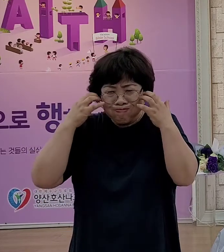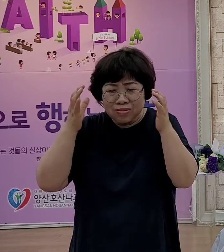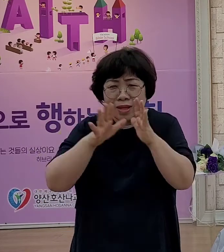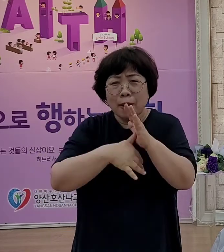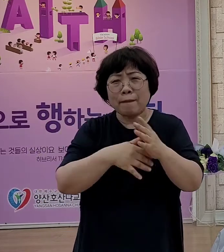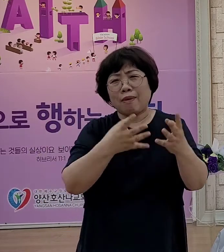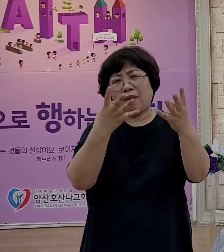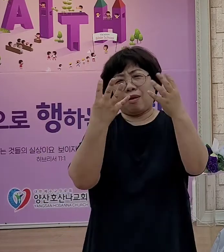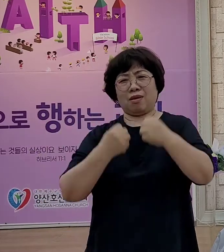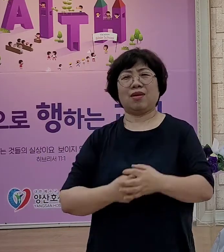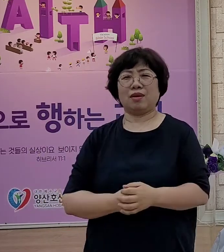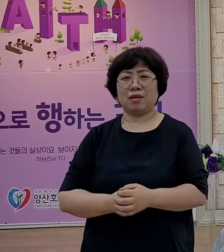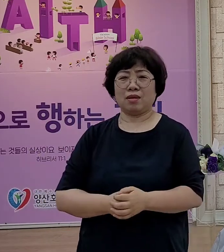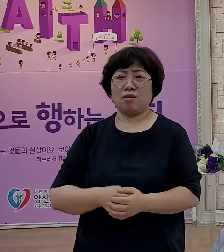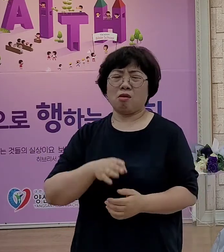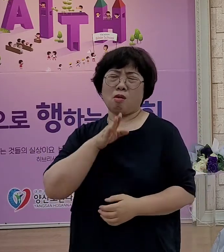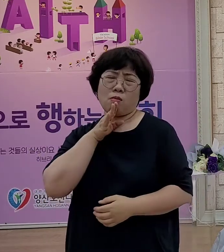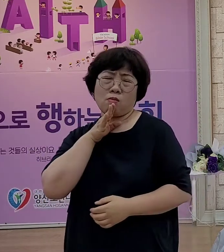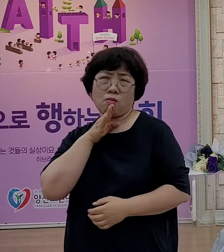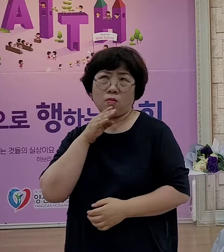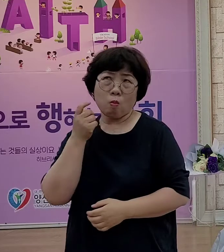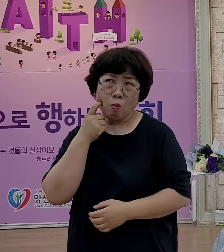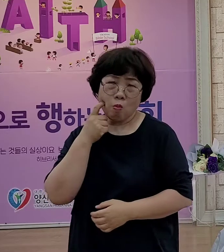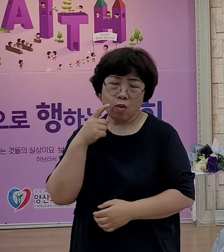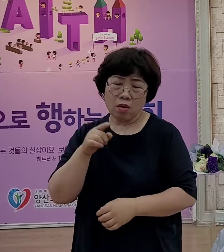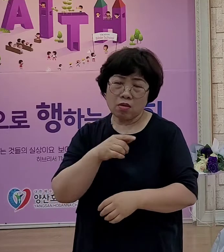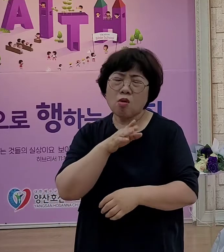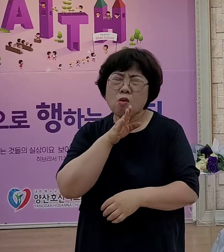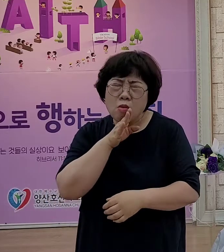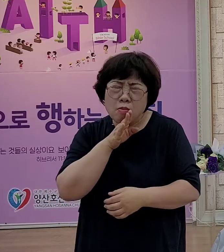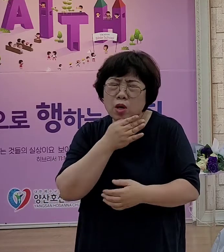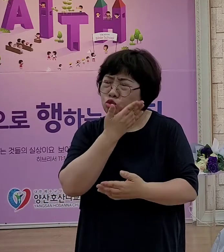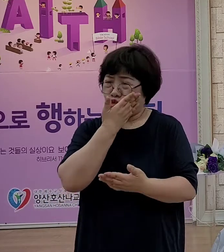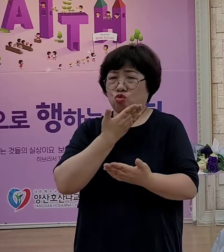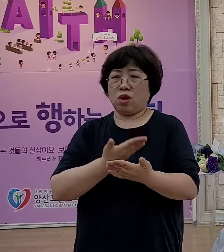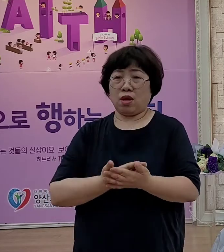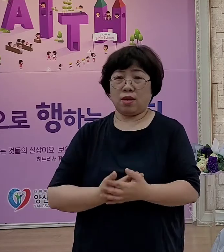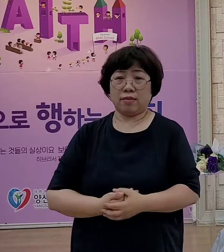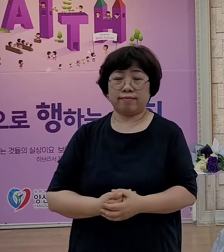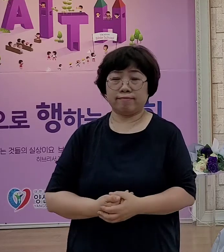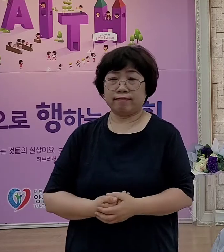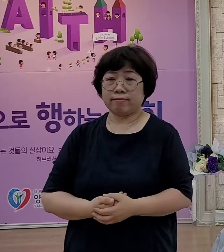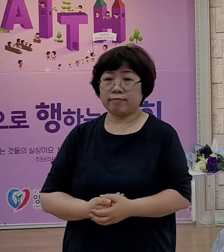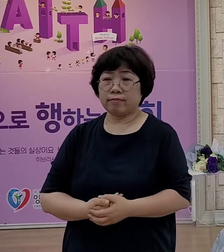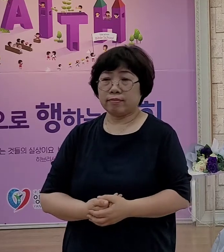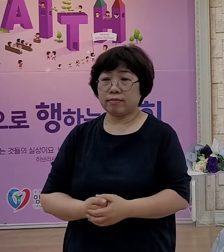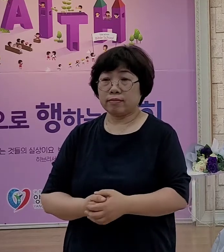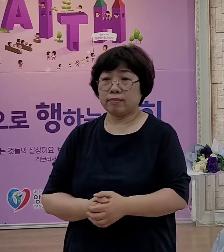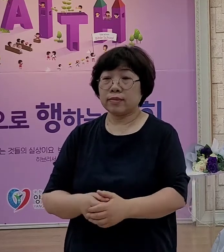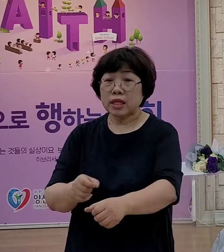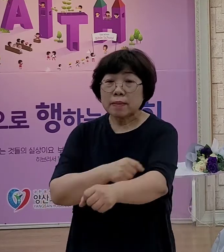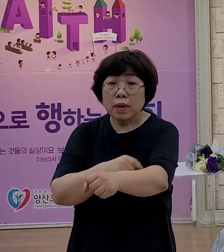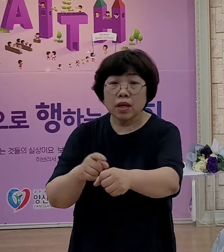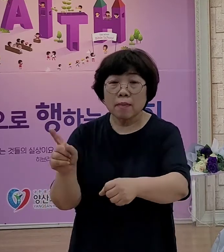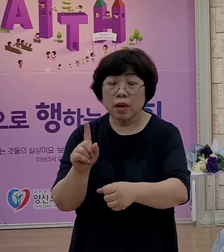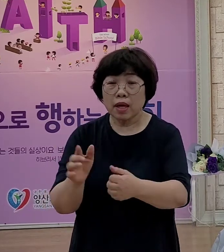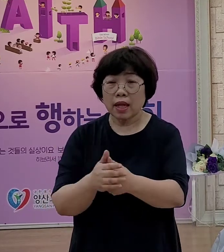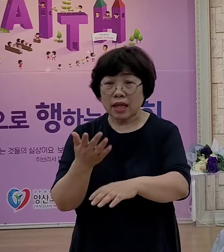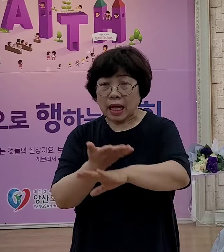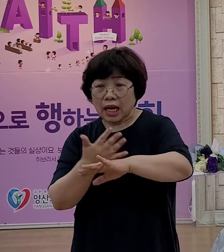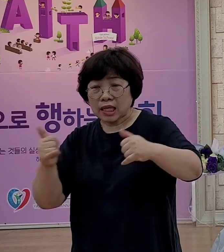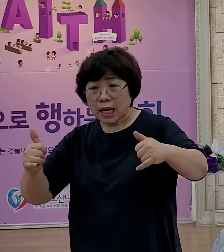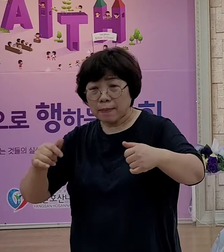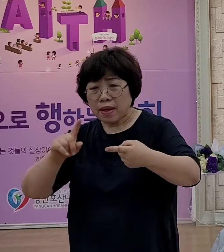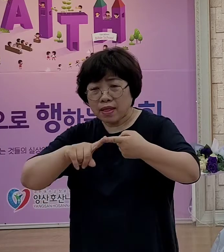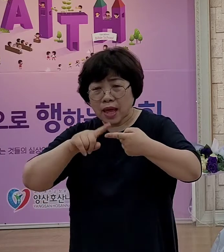사실인지 아닌지가 중요합니다. 아주 중요한 습관입니다. 그러니까 특별히 이건 어디에 해당되냐면 다른